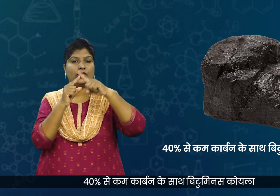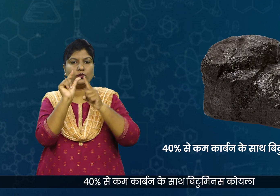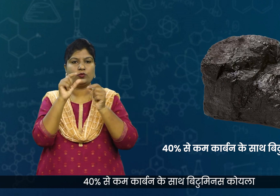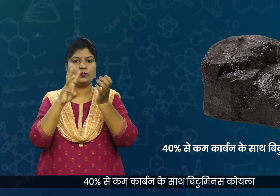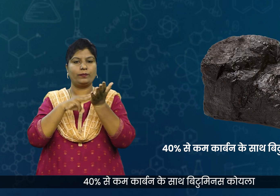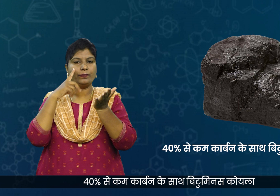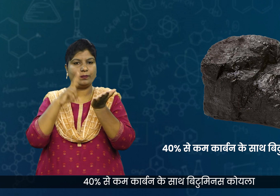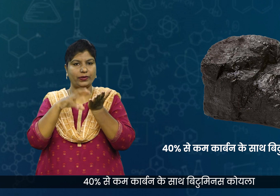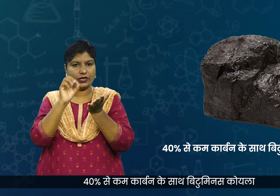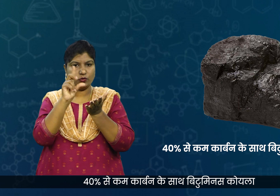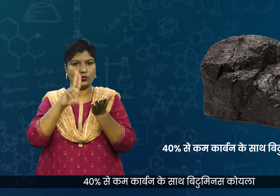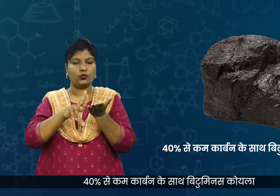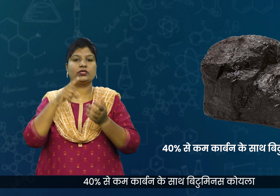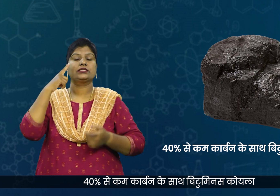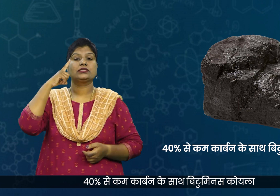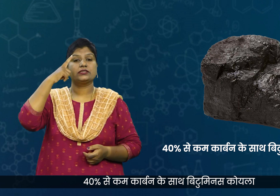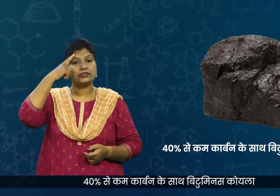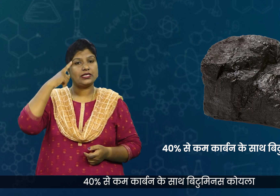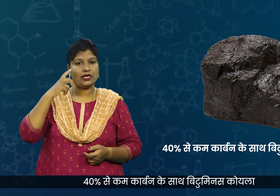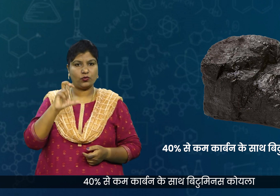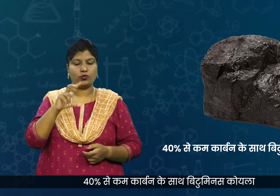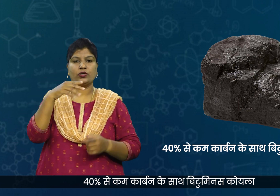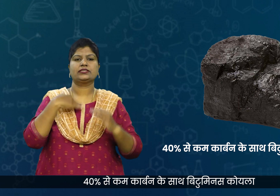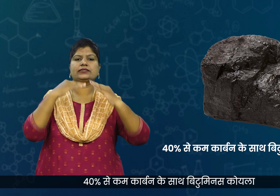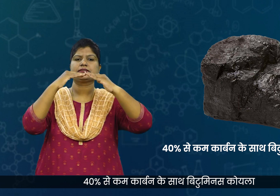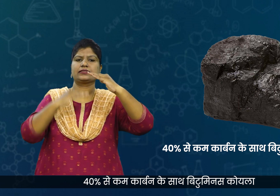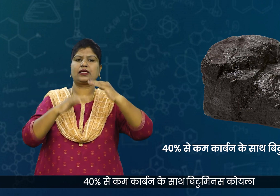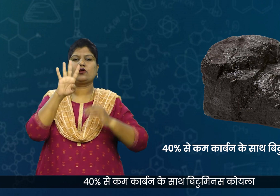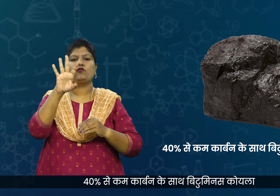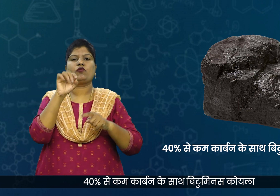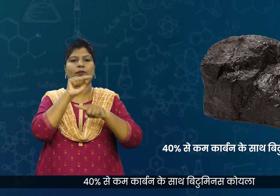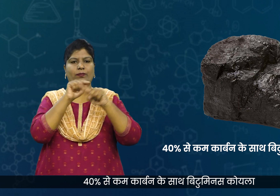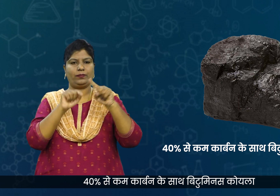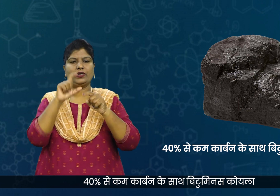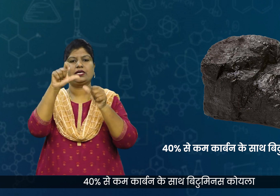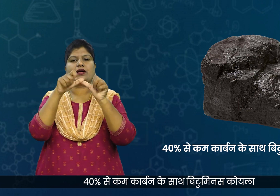बिटुमिनस कोयला, जिसमें कार्बन की मात्रा 40% होती है।